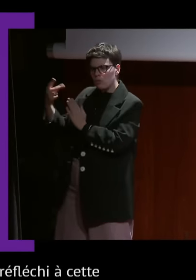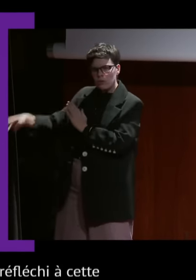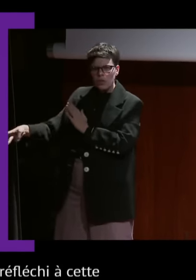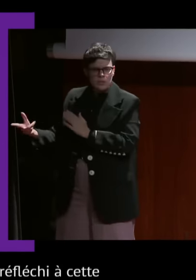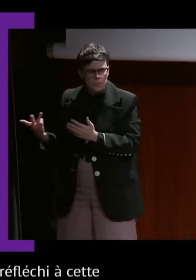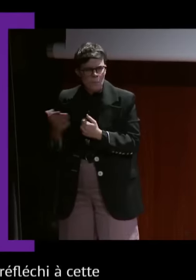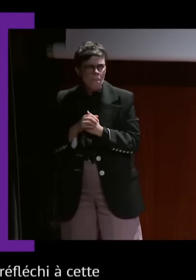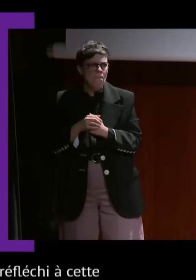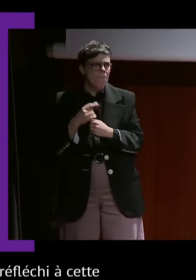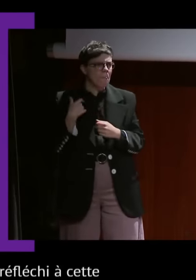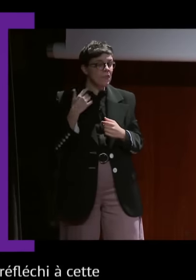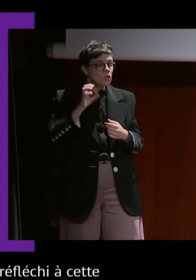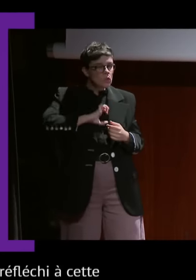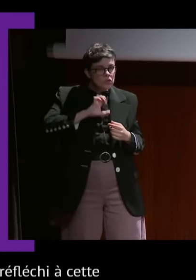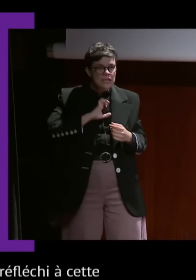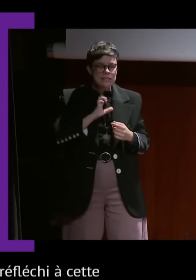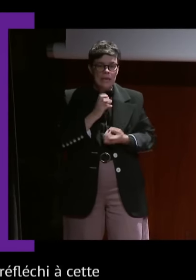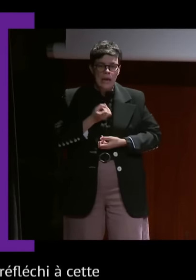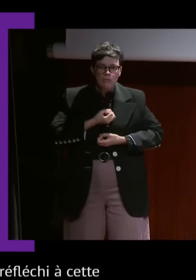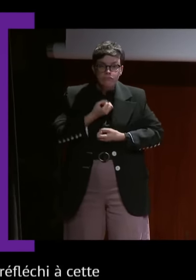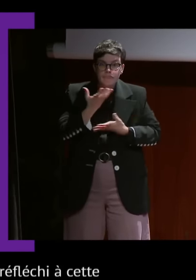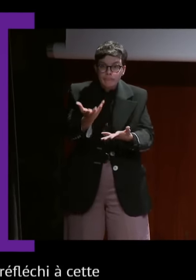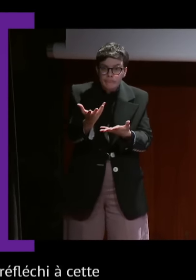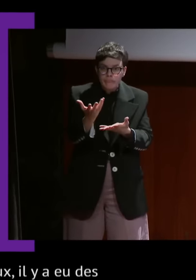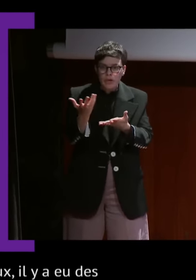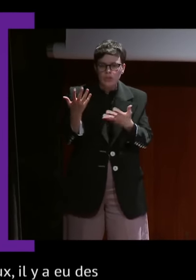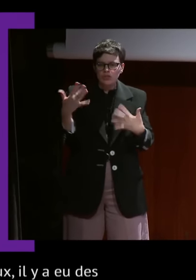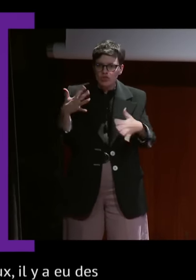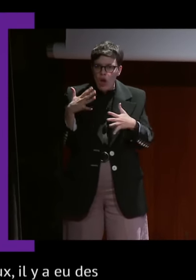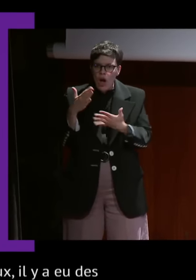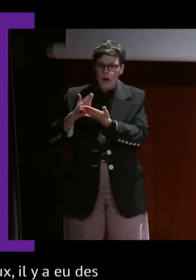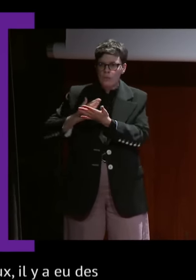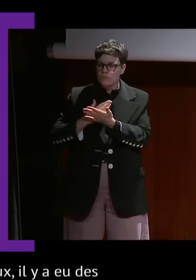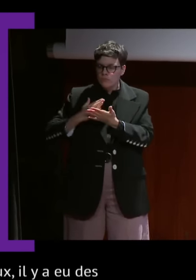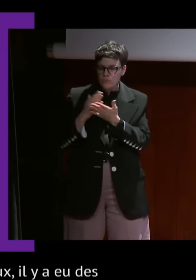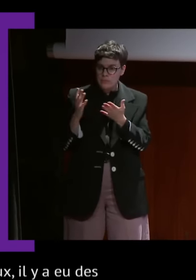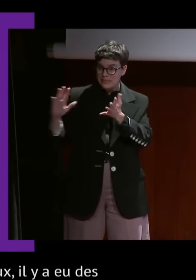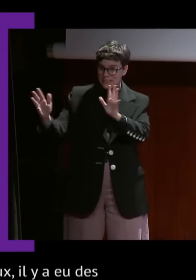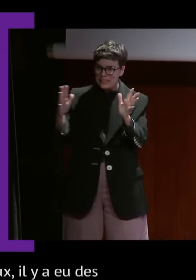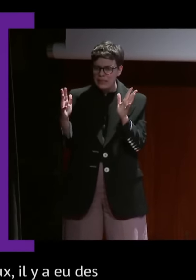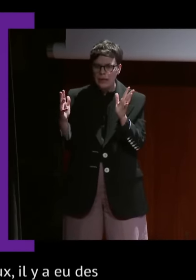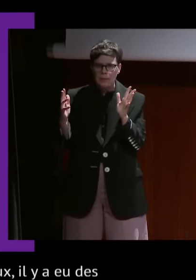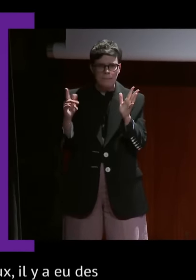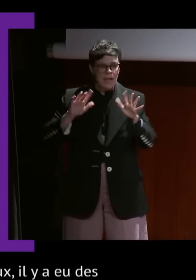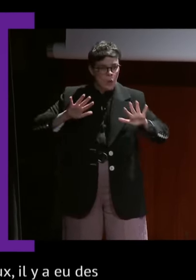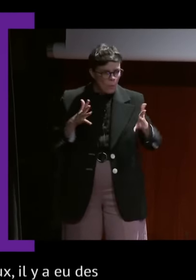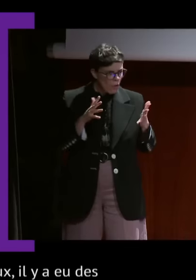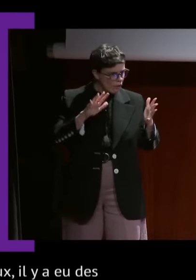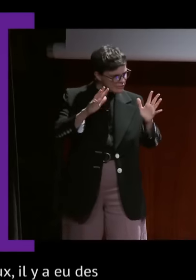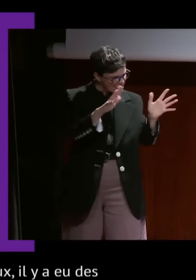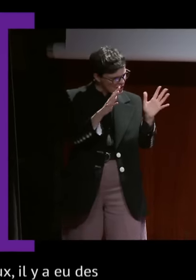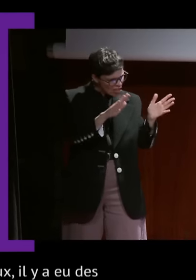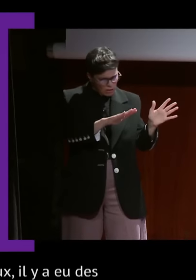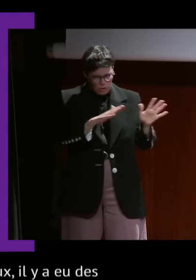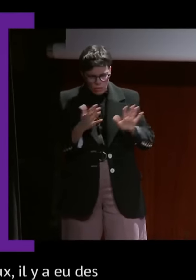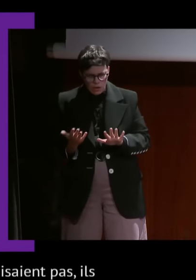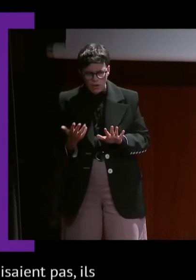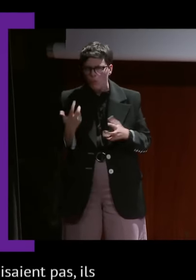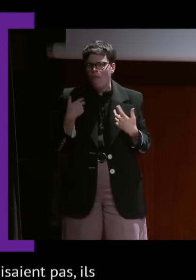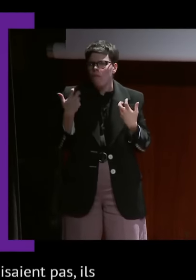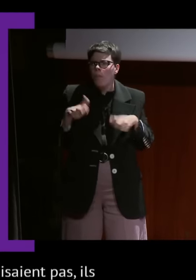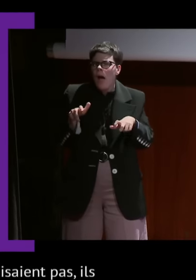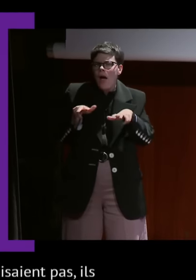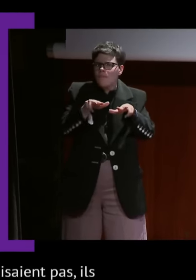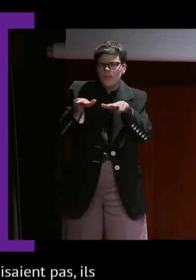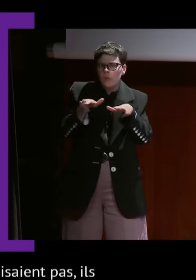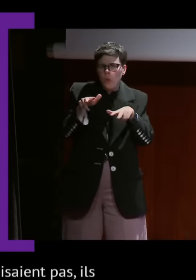vecteurs d'oppression et quant à l'identité de cette personne. Et j'avais déjà créé un poème en langue des